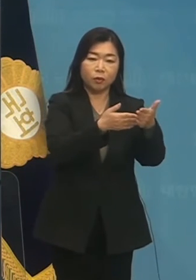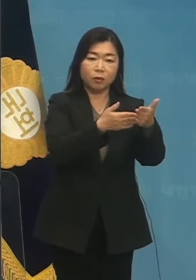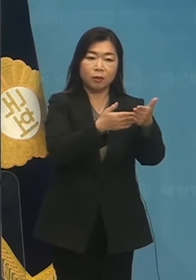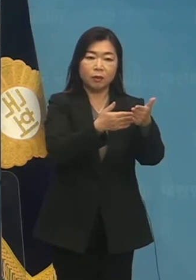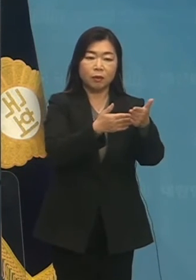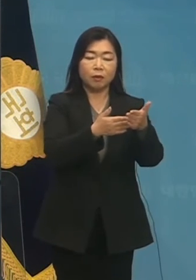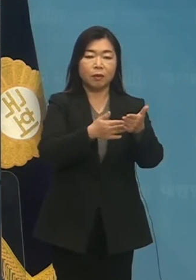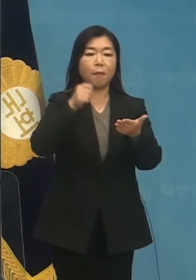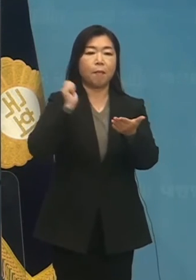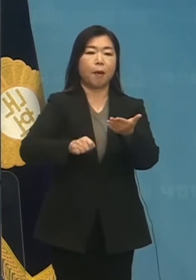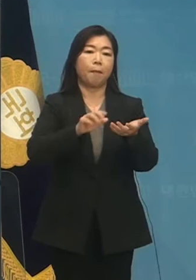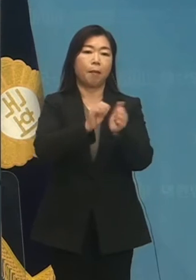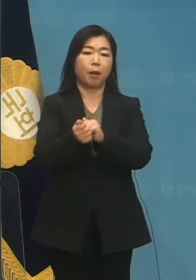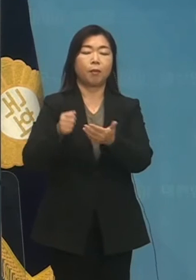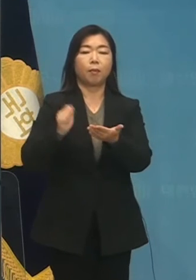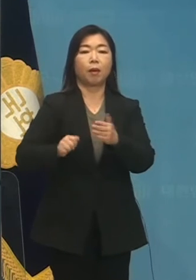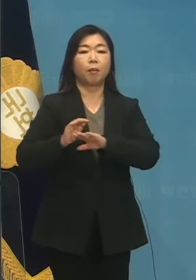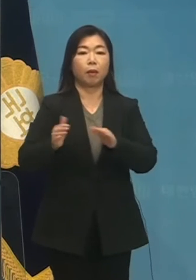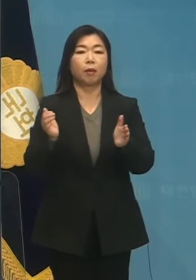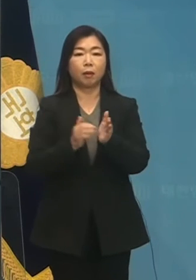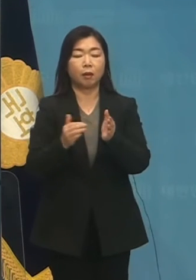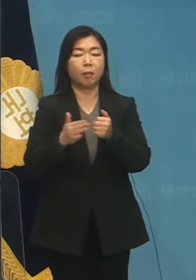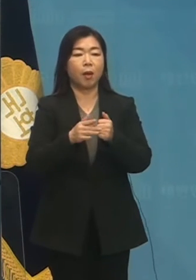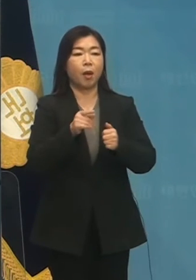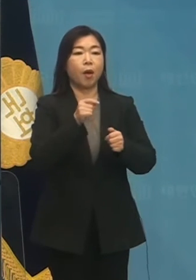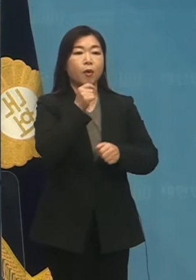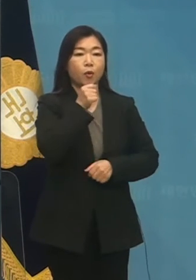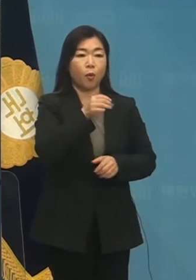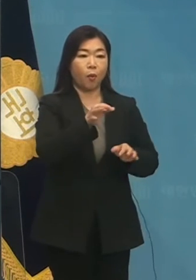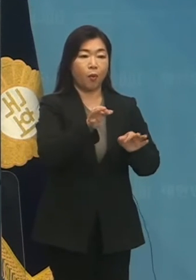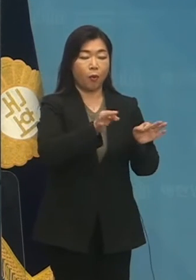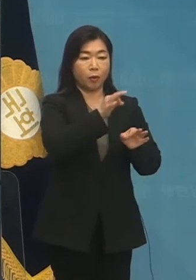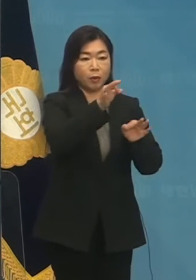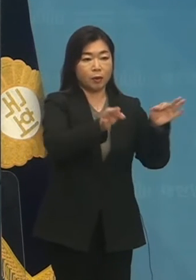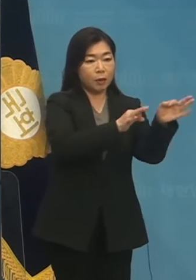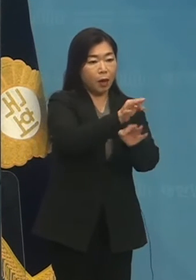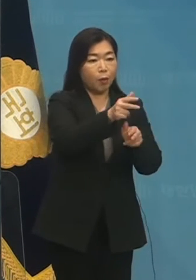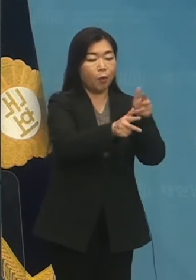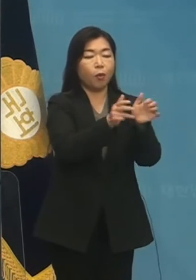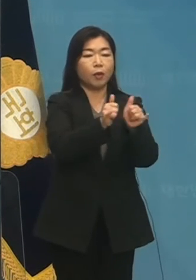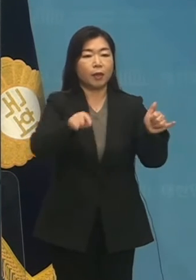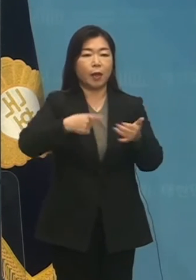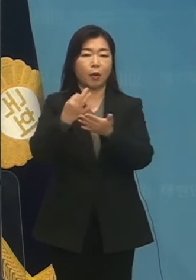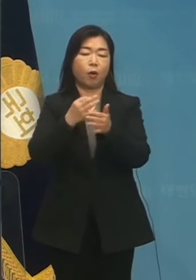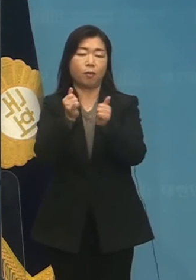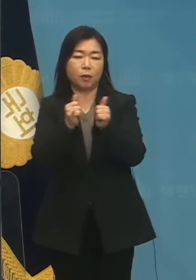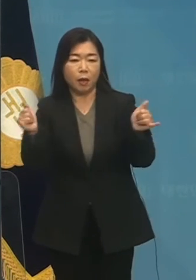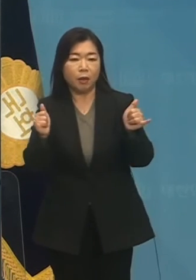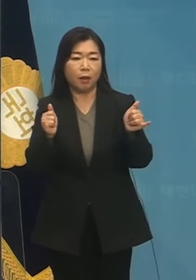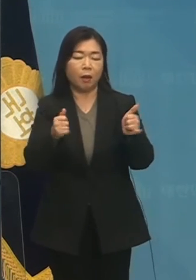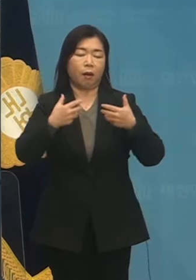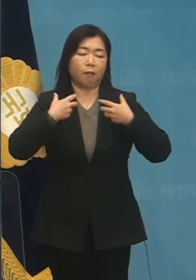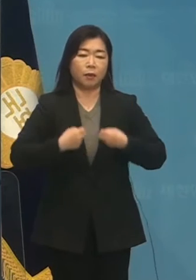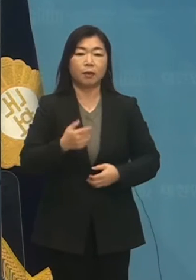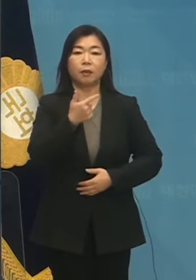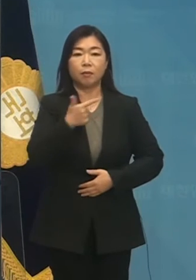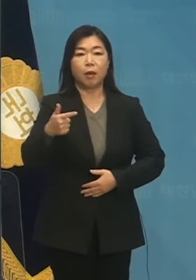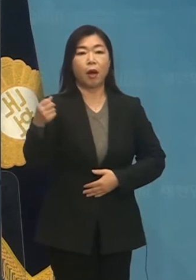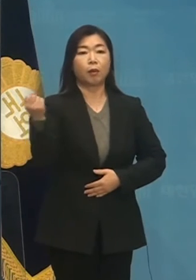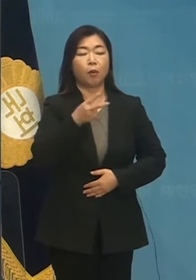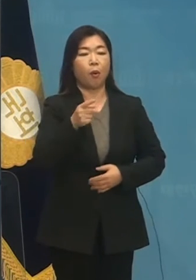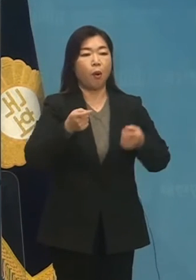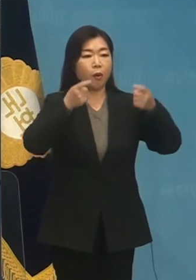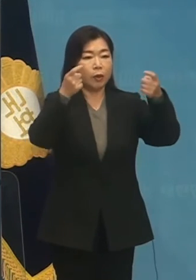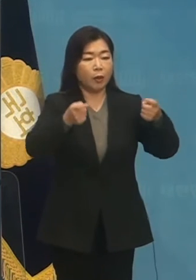처리하면서 소상공인과 자영업자를 기만했습니다. 또한 여행업, 숙박업, 국제회의업, 공연,